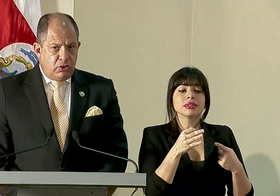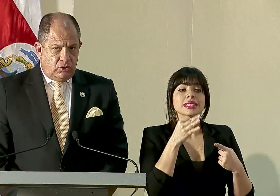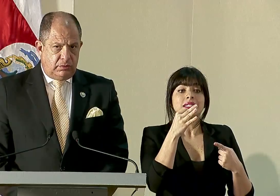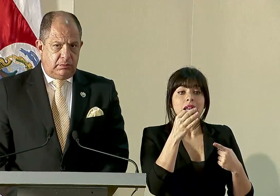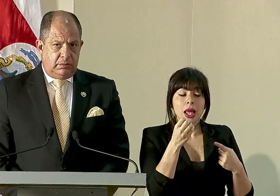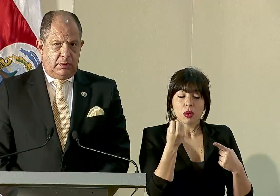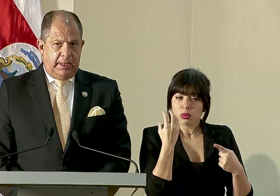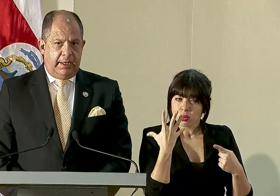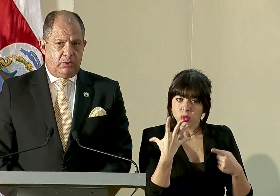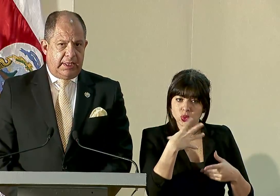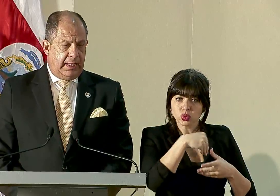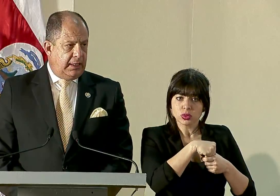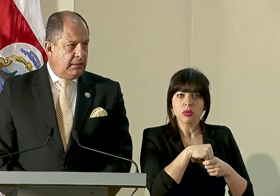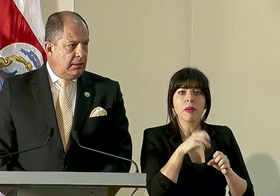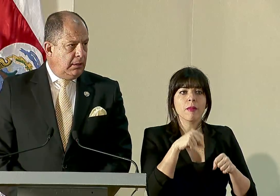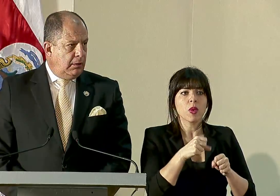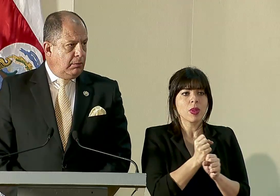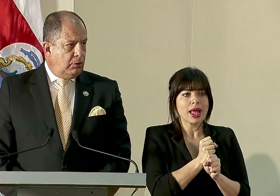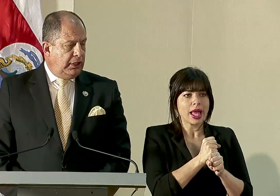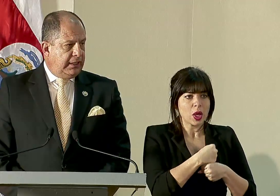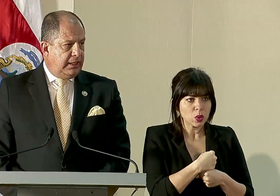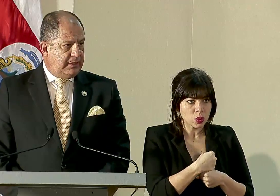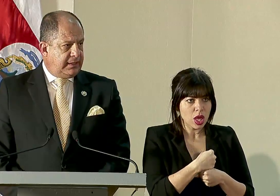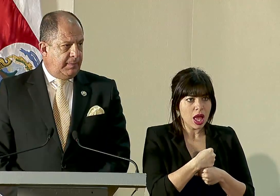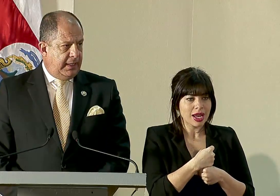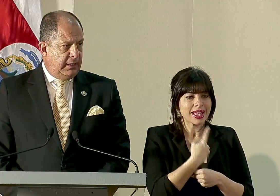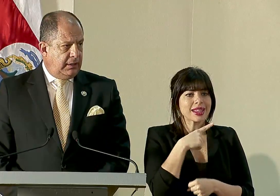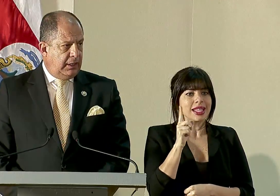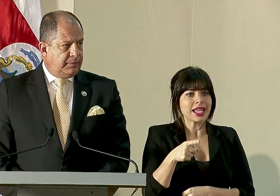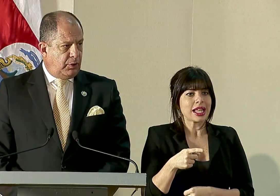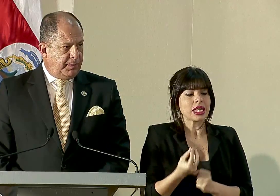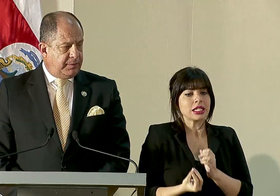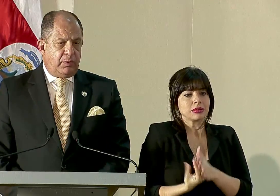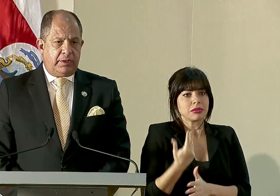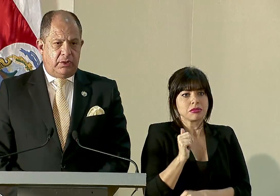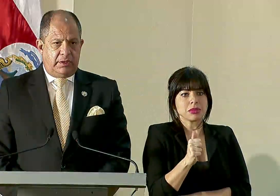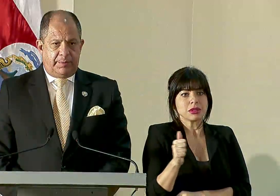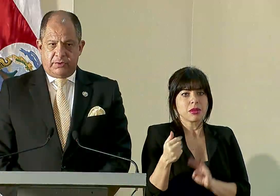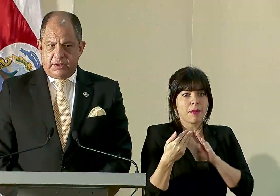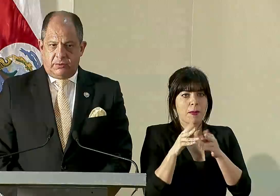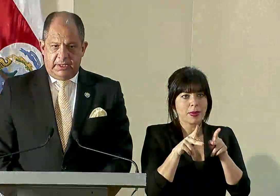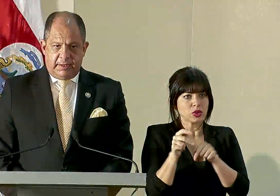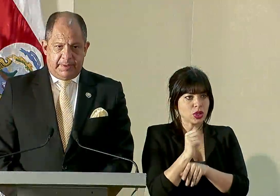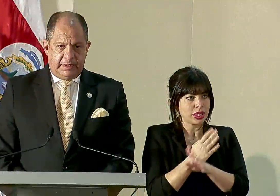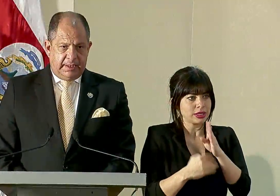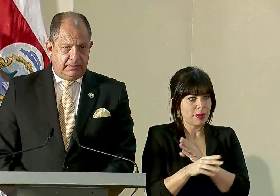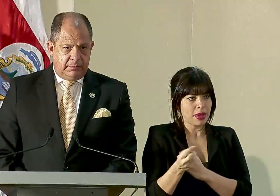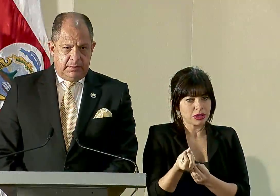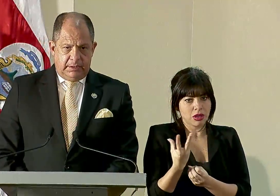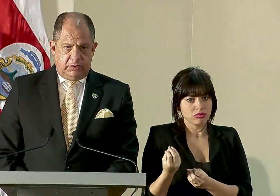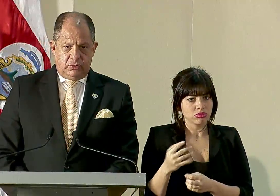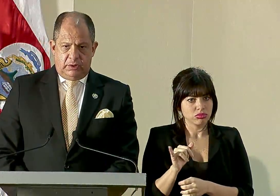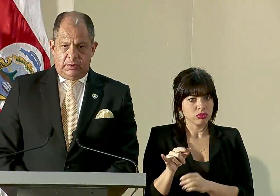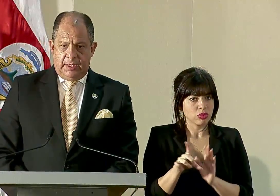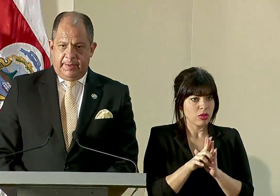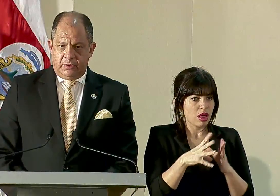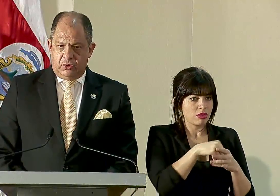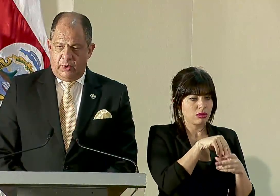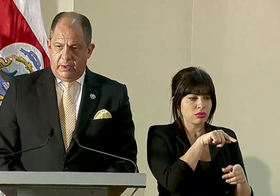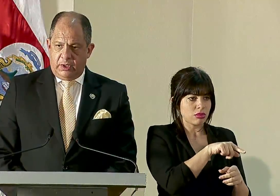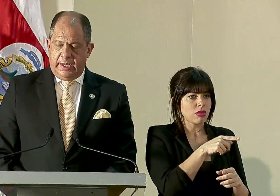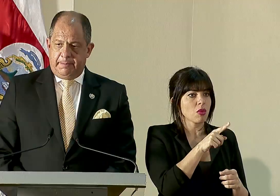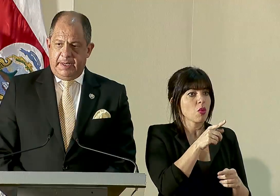en mucho ejecutada con directrices que emanen de las propias poblaciones de personas con discapacidad. Esto es un